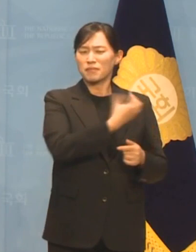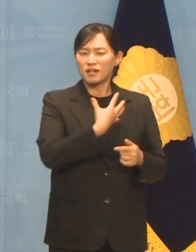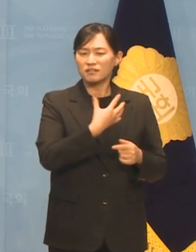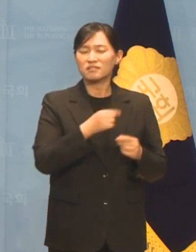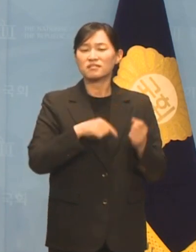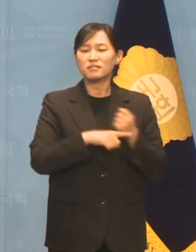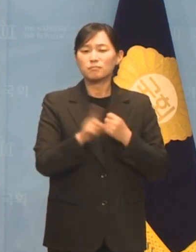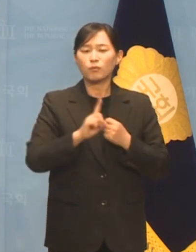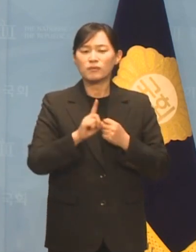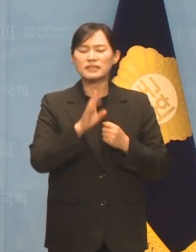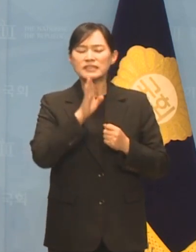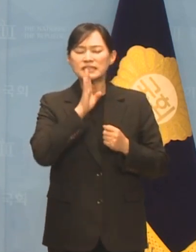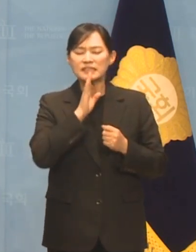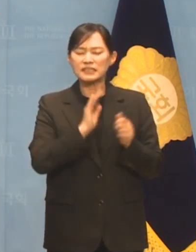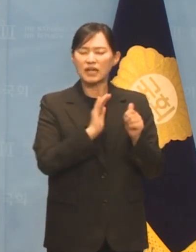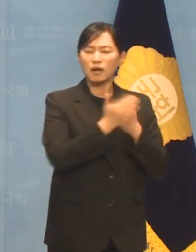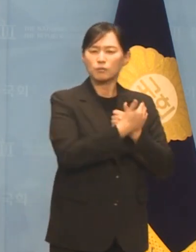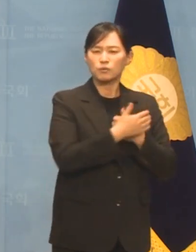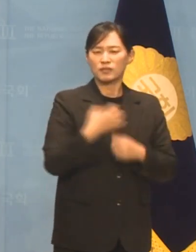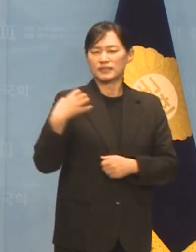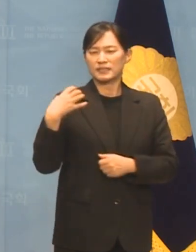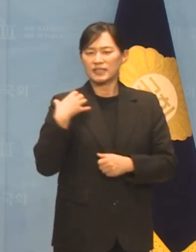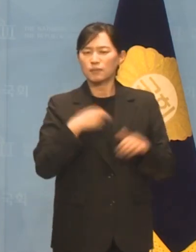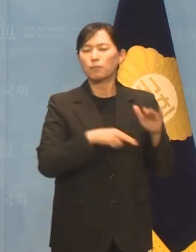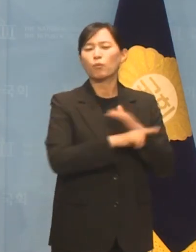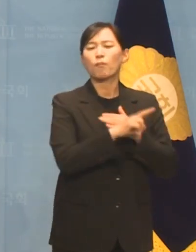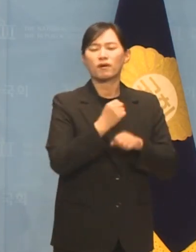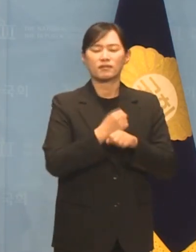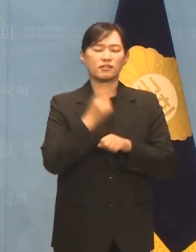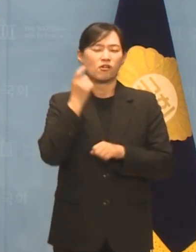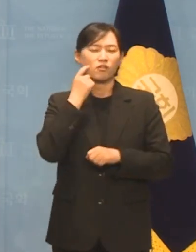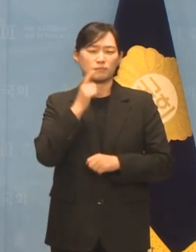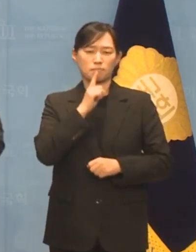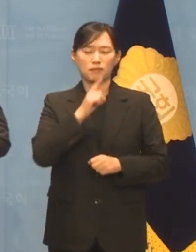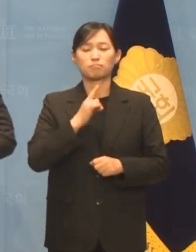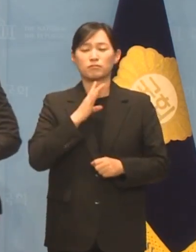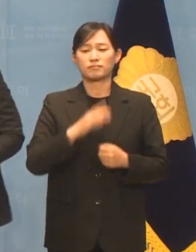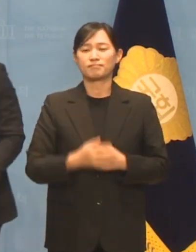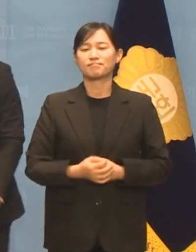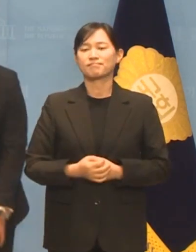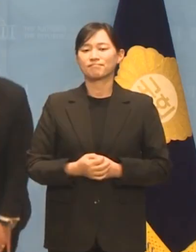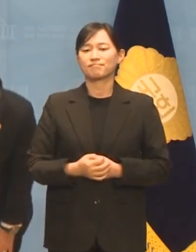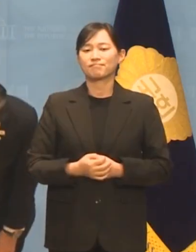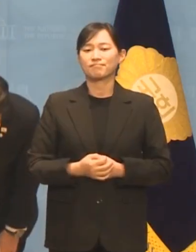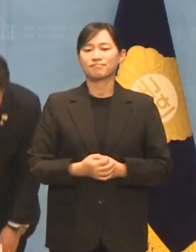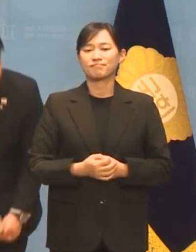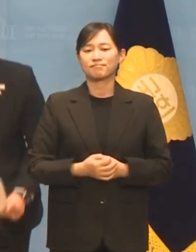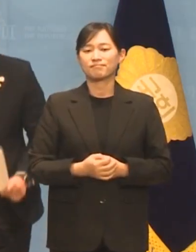감추려는 시도이자 자신의 책임을 회피하려는 거짓 주장에 불과합니다. 이상입니다.